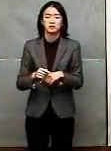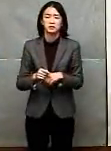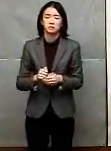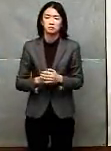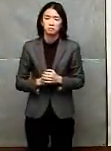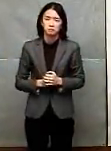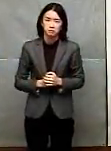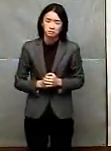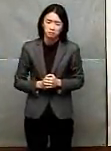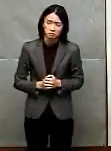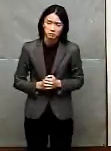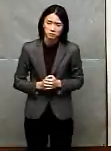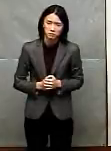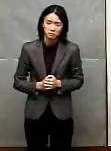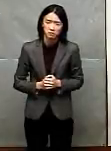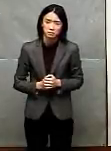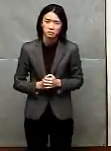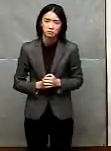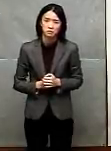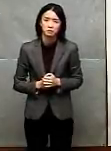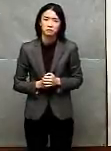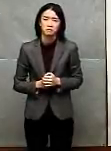まあ、